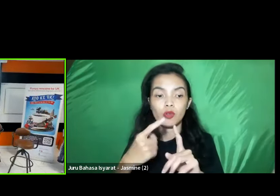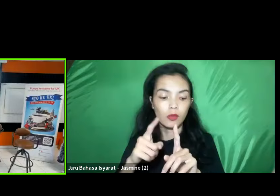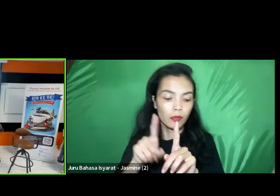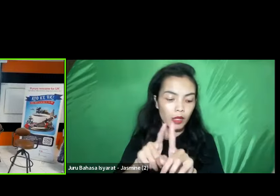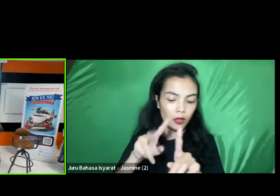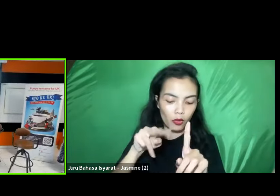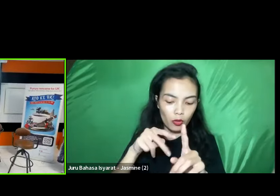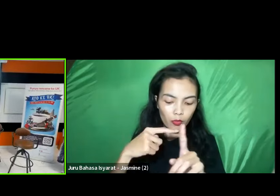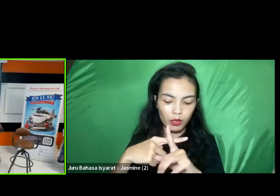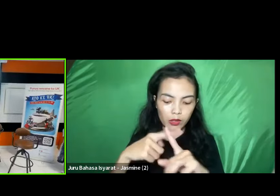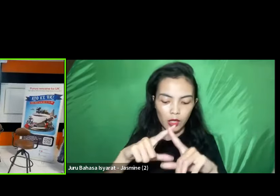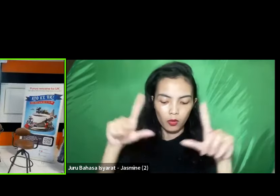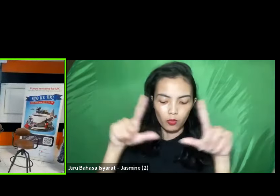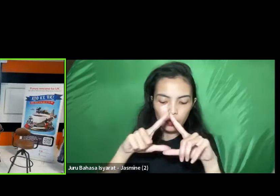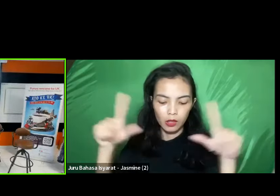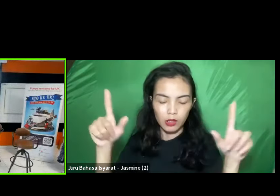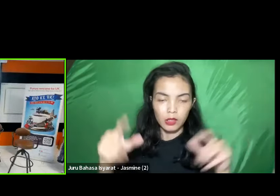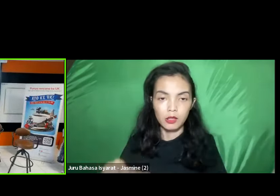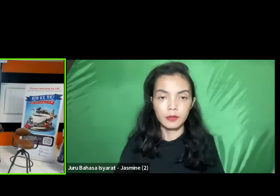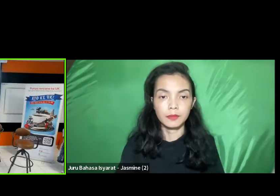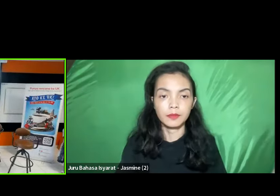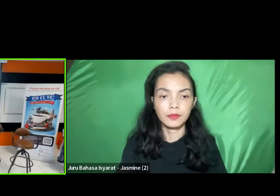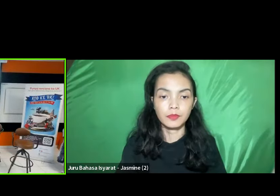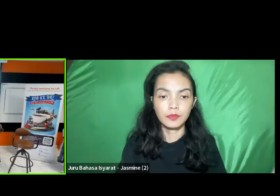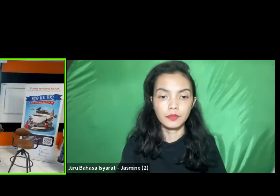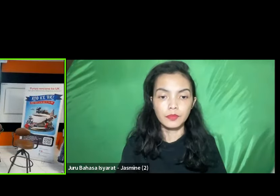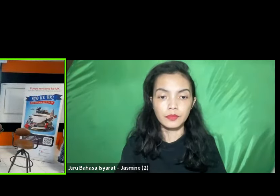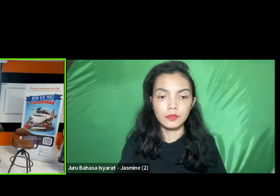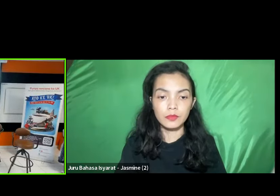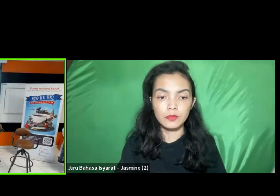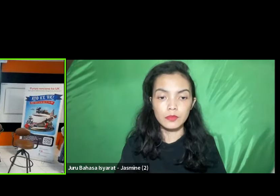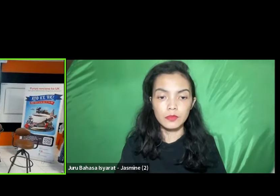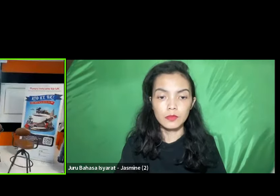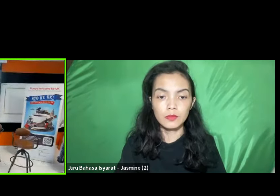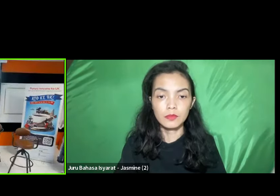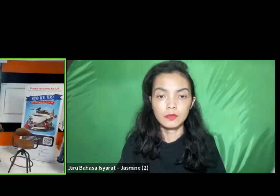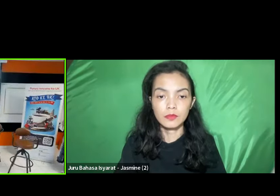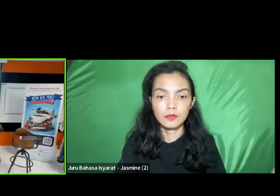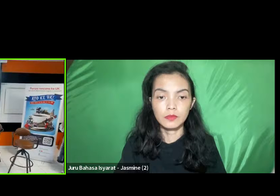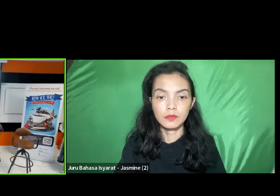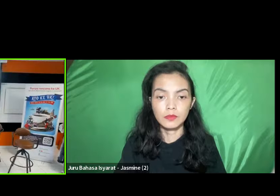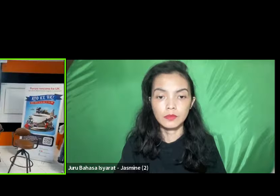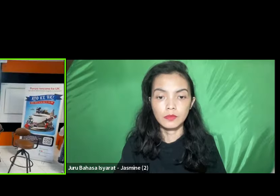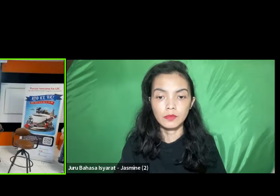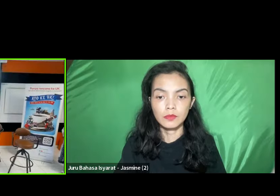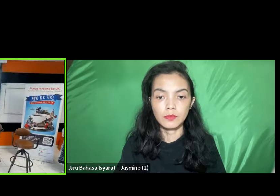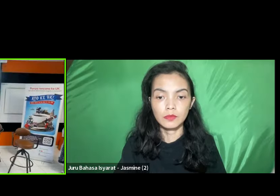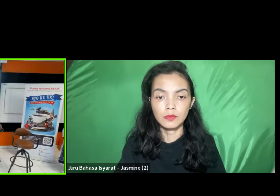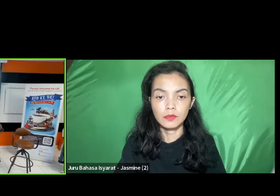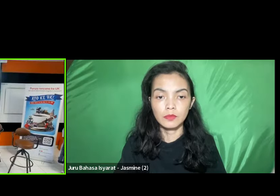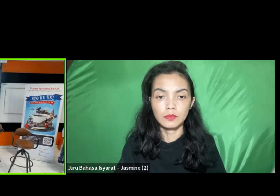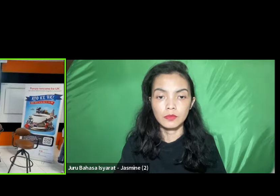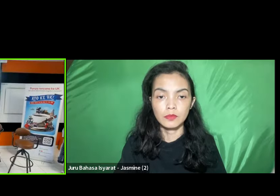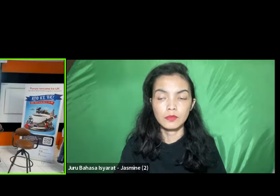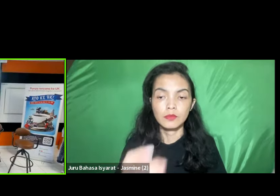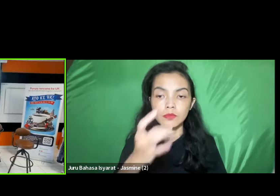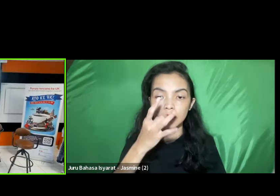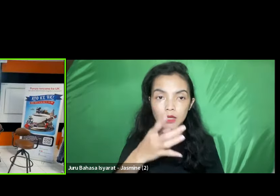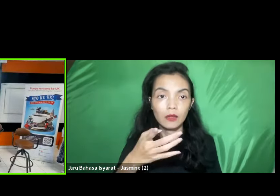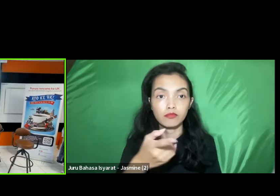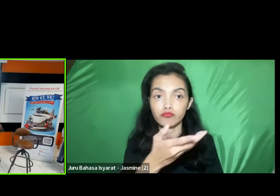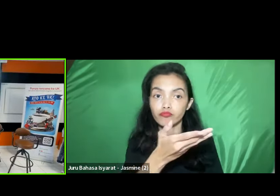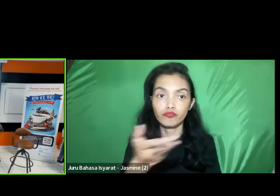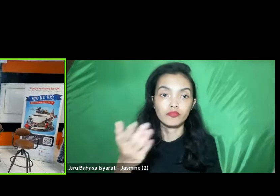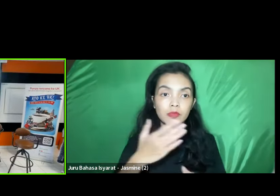eh eh oke Dan mungkin eh pesan dari saya juga kepada teman-teman yang di sini enjoy acaranya